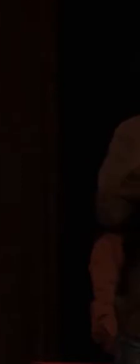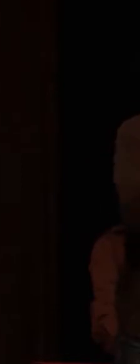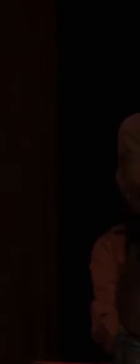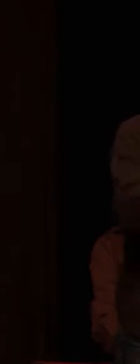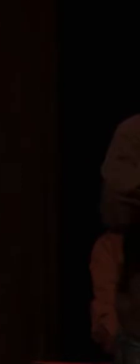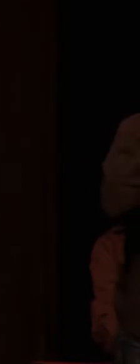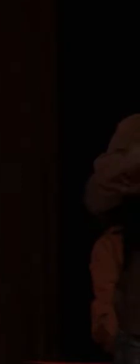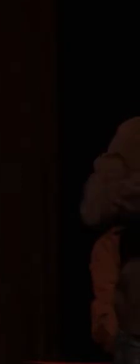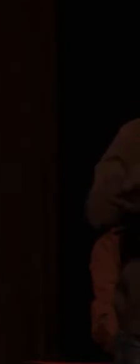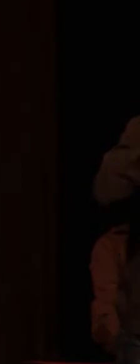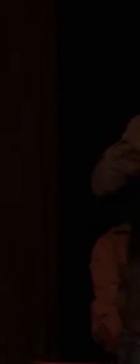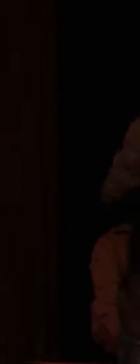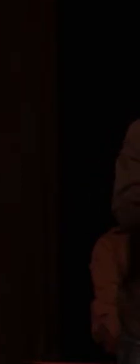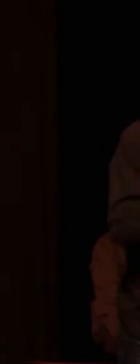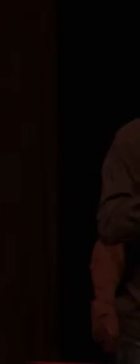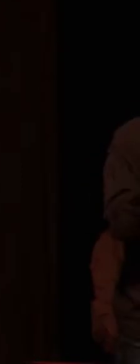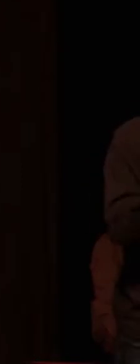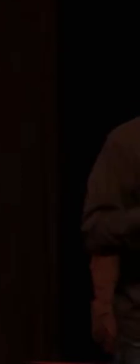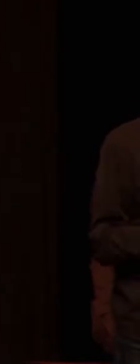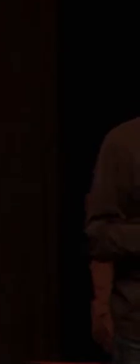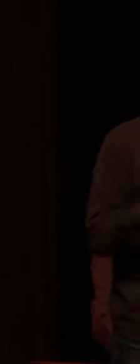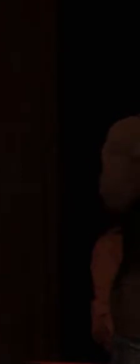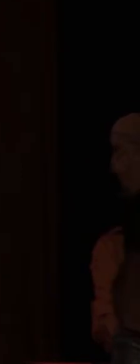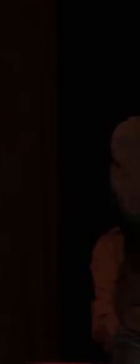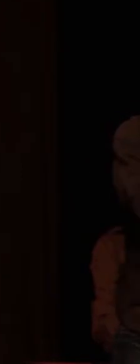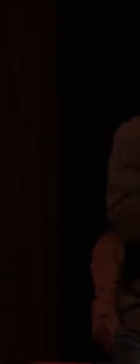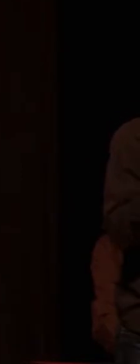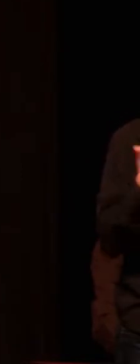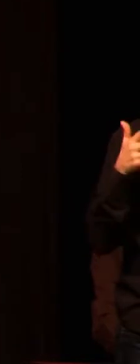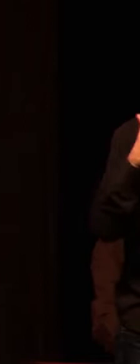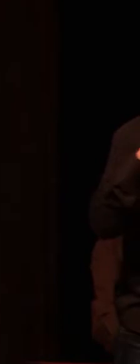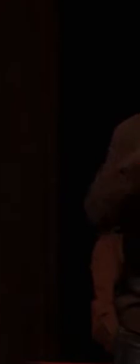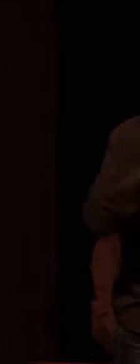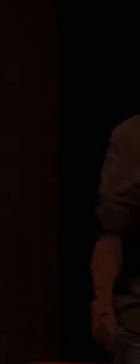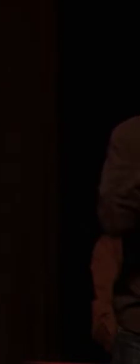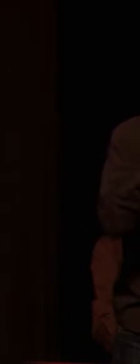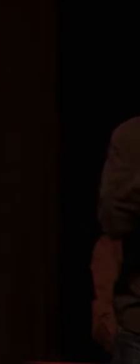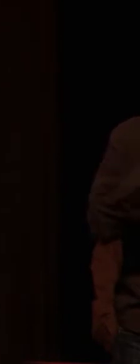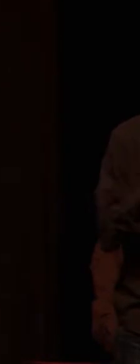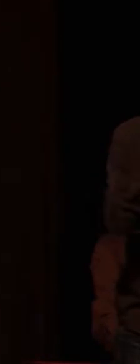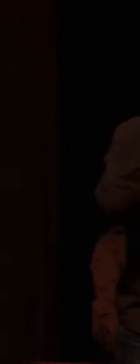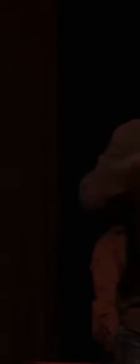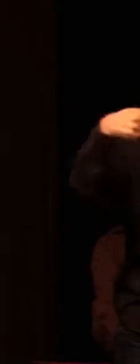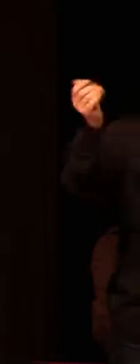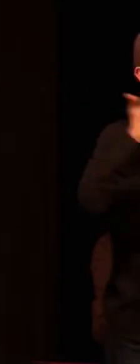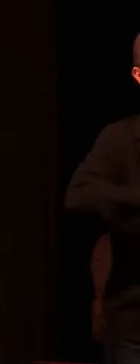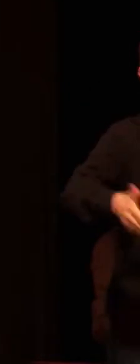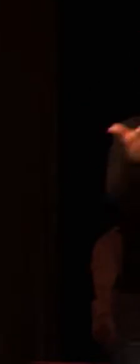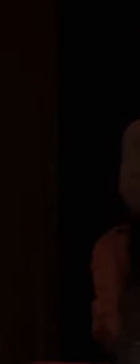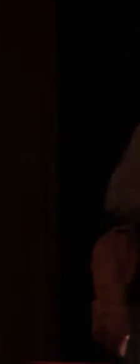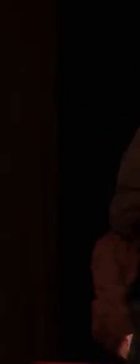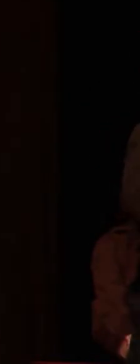no ens representen. Una Constitució on els drets socials han passat a ser una mercaderia de